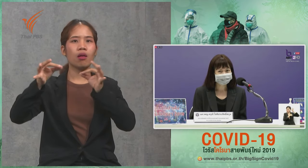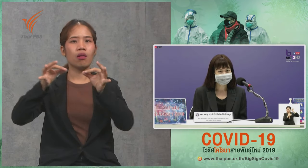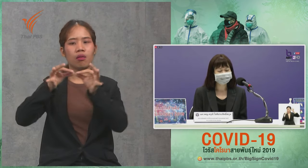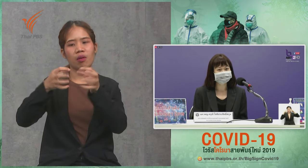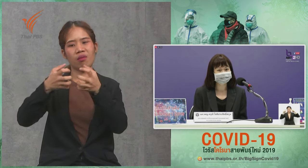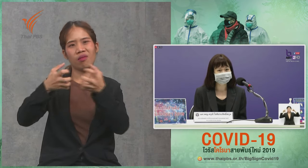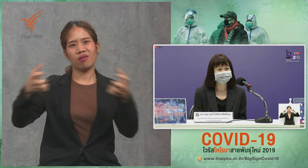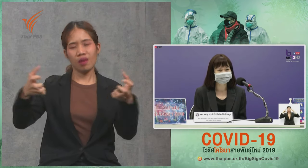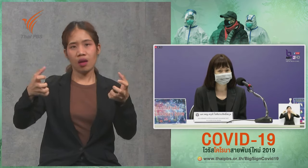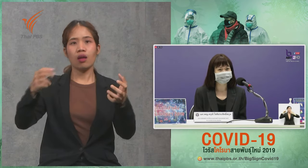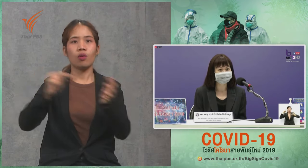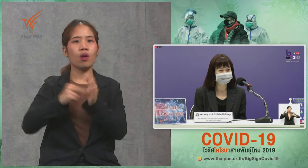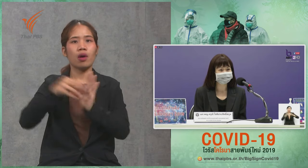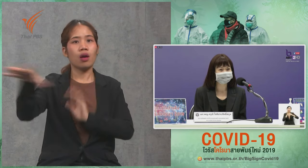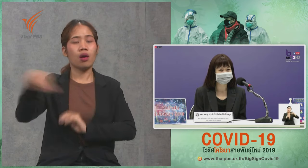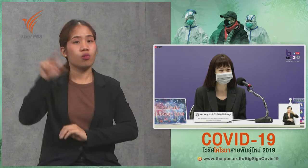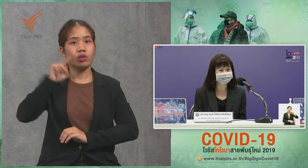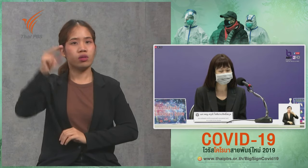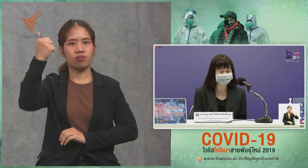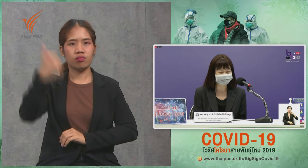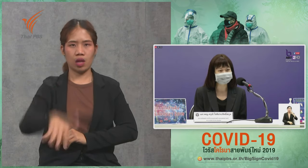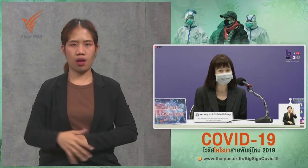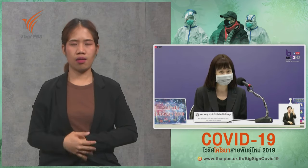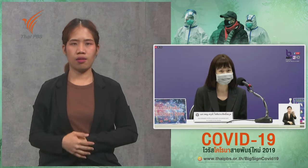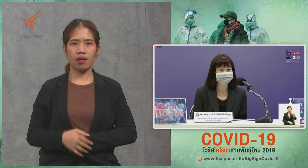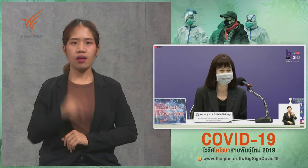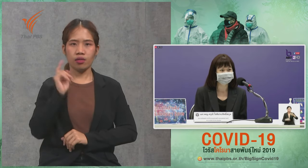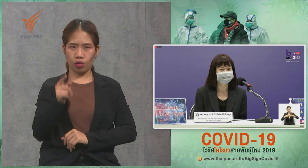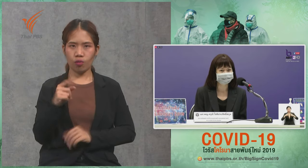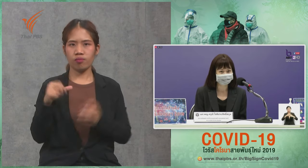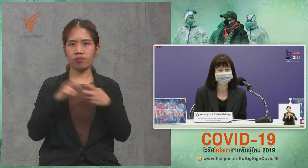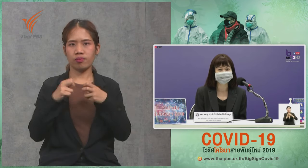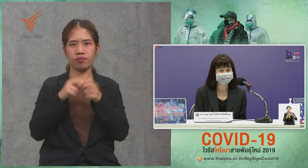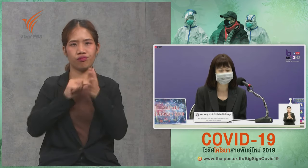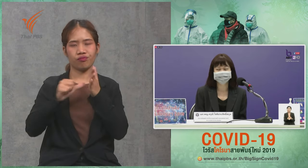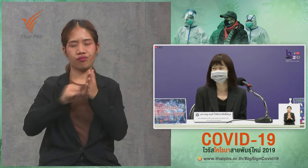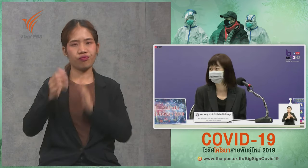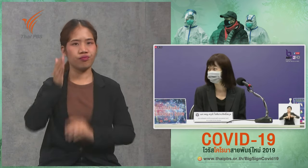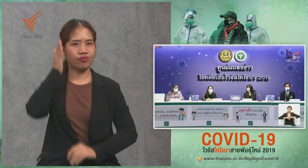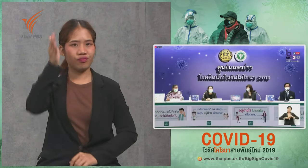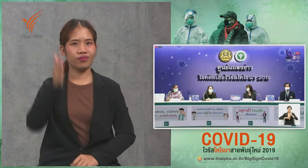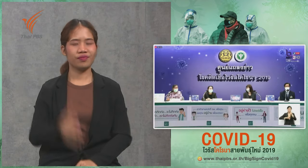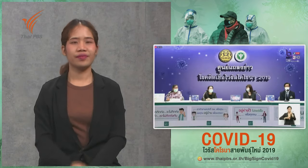ยก็ไม่สามารถนำมาใช้ต่อได้ค่ะยกเว้นเราจะแก้ปัญหานี้ต่อไปค่ะ